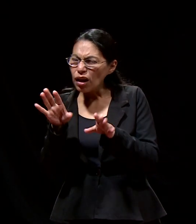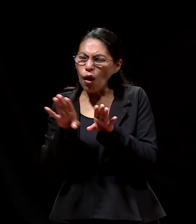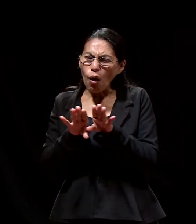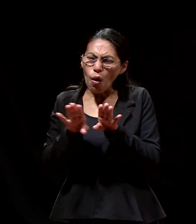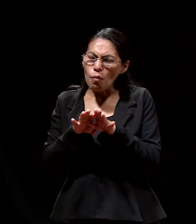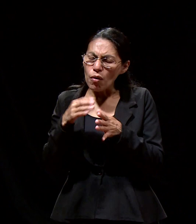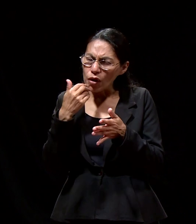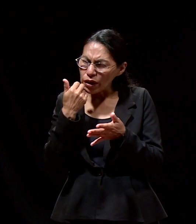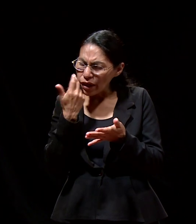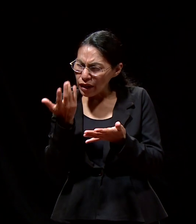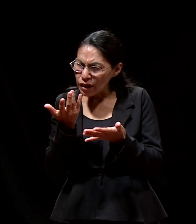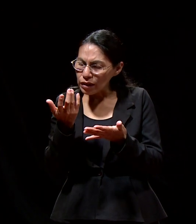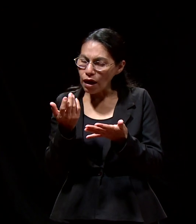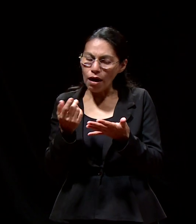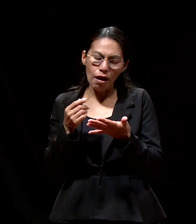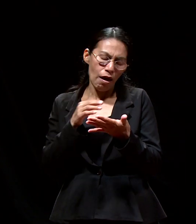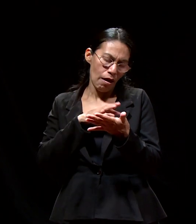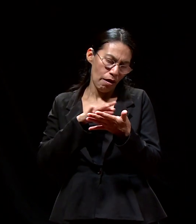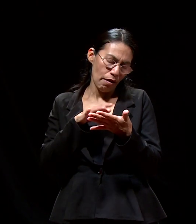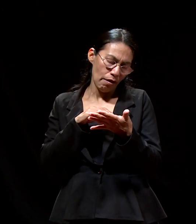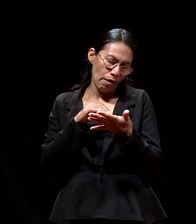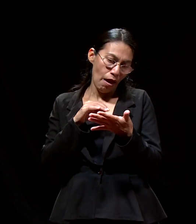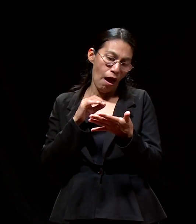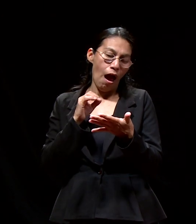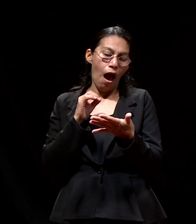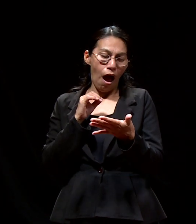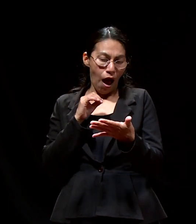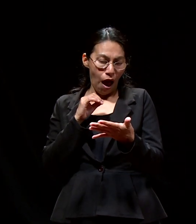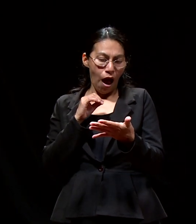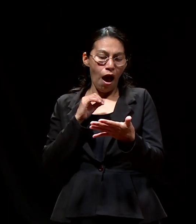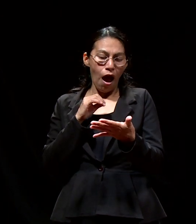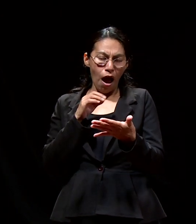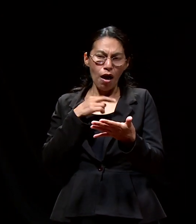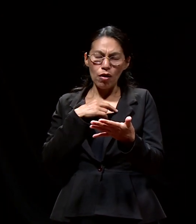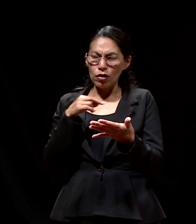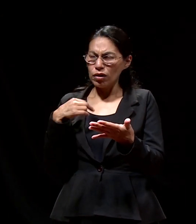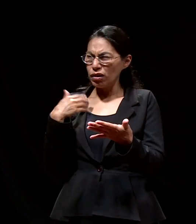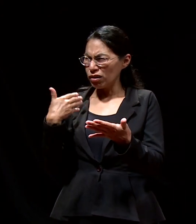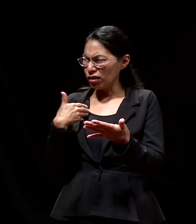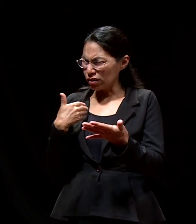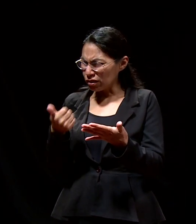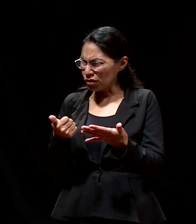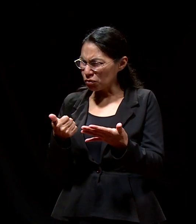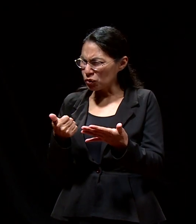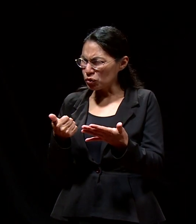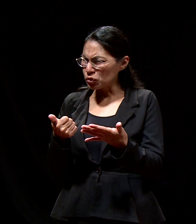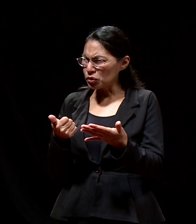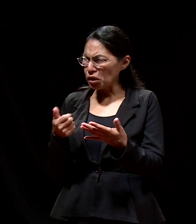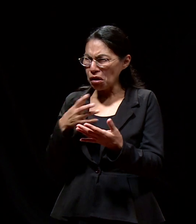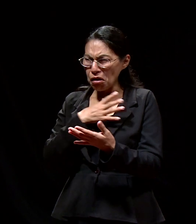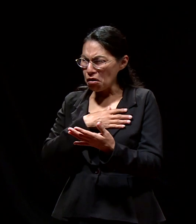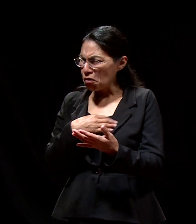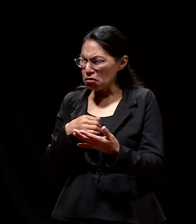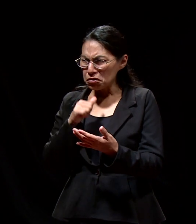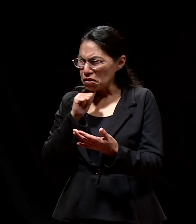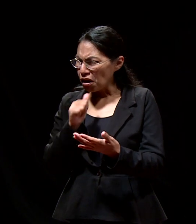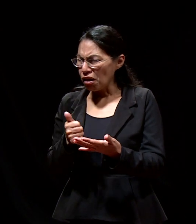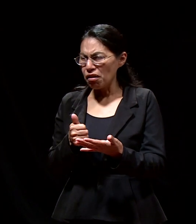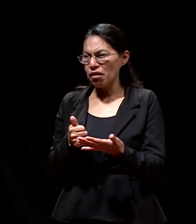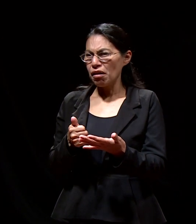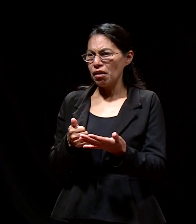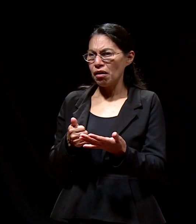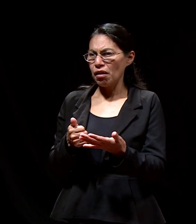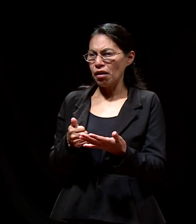entonces dijimos bueno vamos a pedir a Dios no tenemos hijos ya habíamos este recorrido a